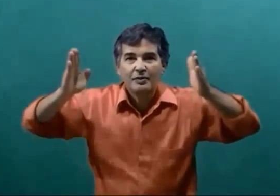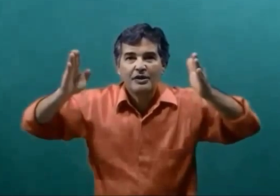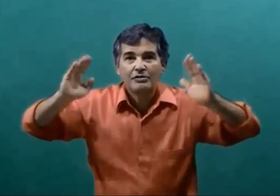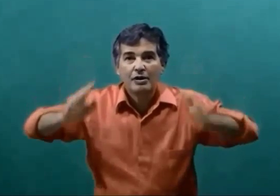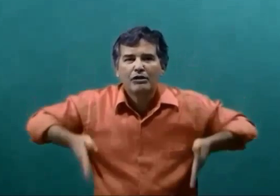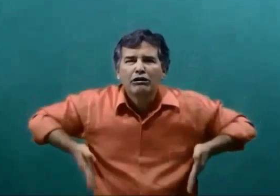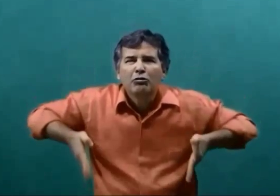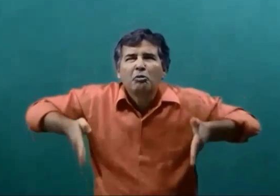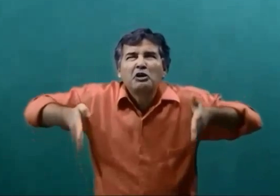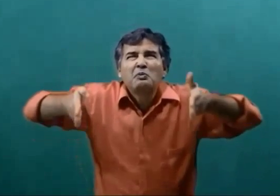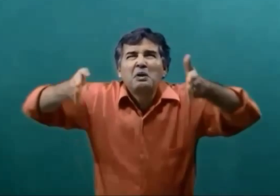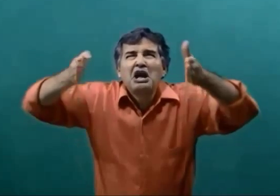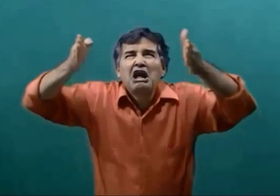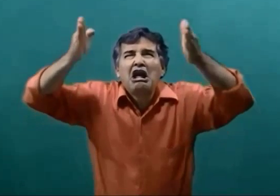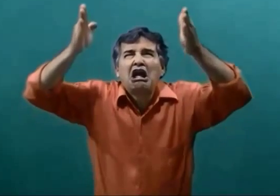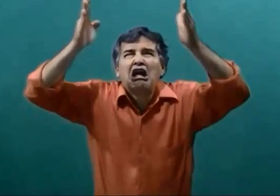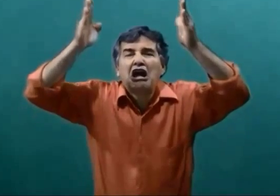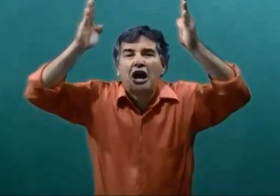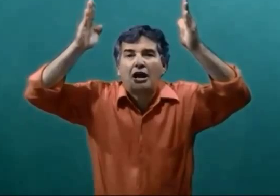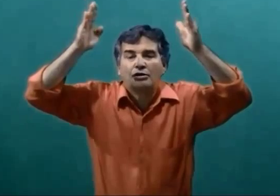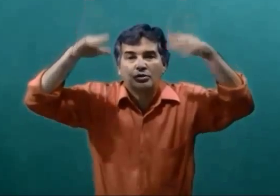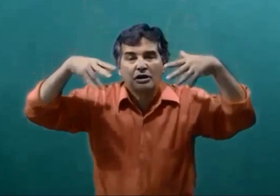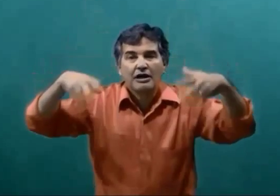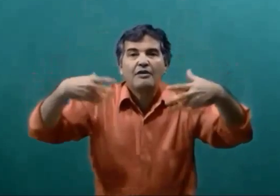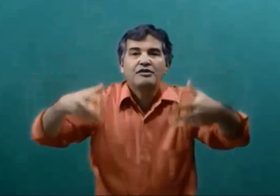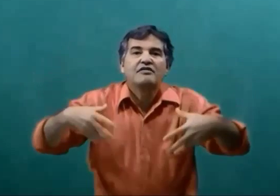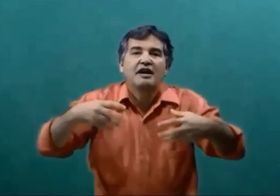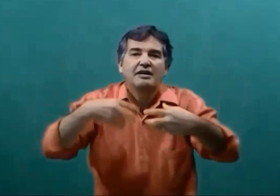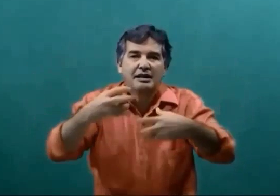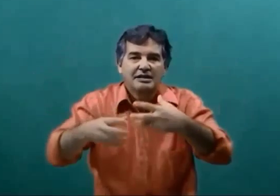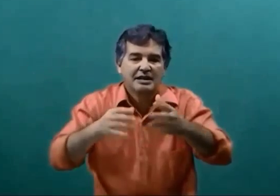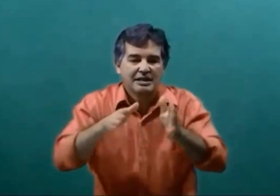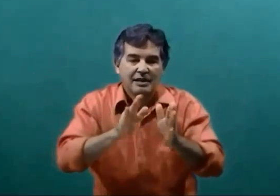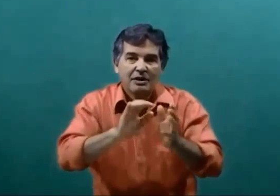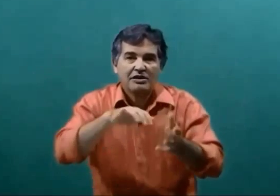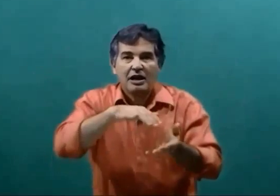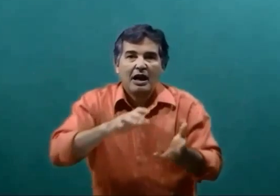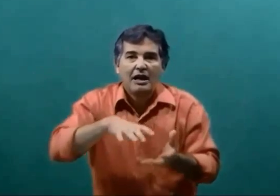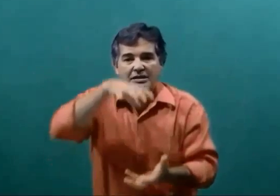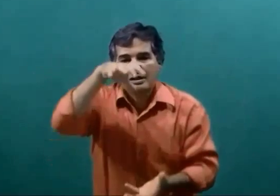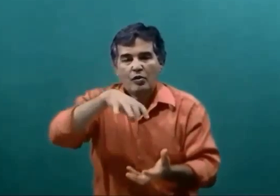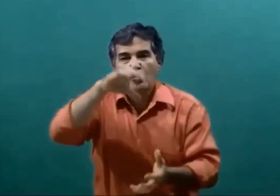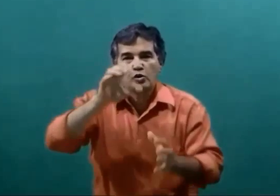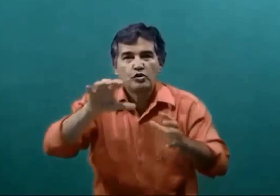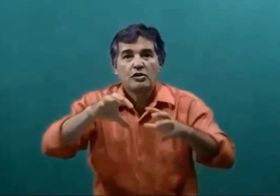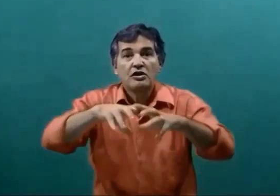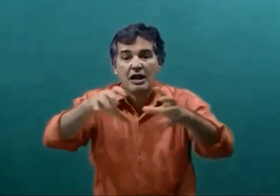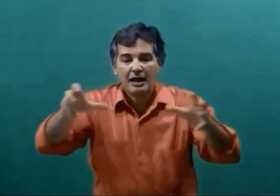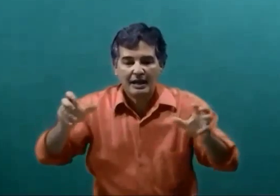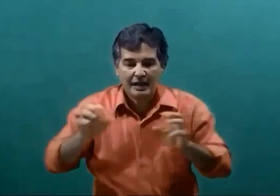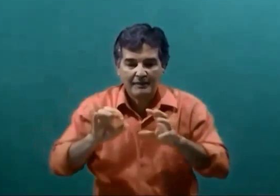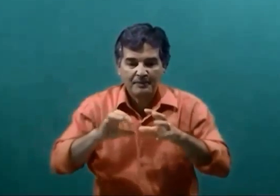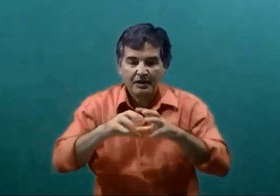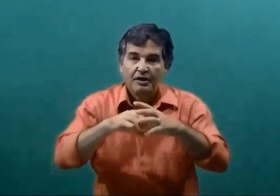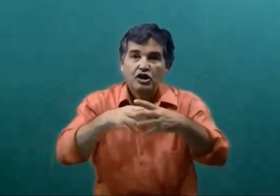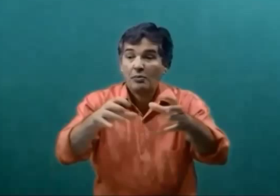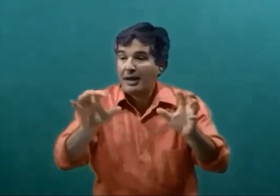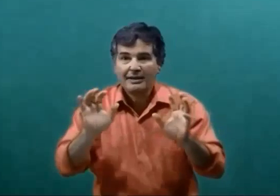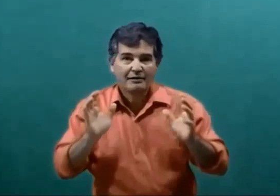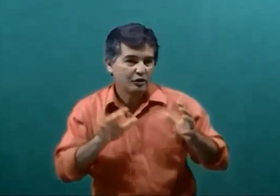prédio alto, bem alto. E aí você vai trazendo exatamente esta construção que ela é geométrica visual.